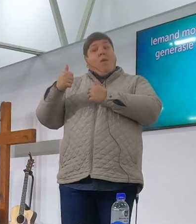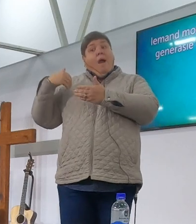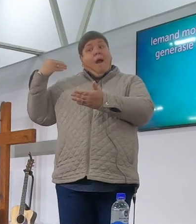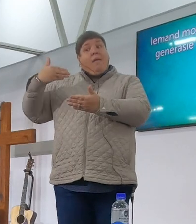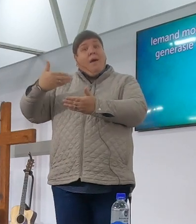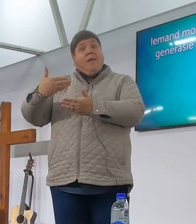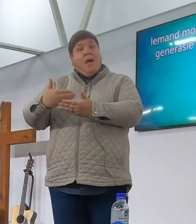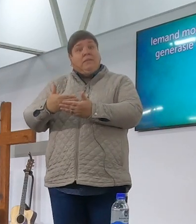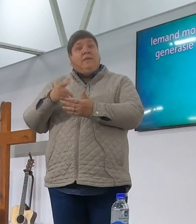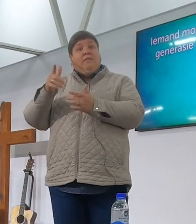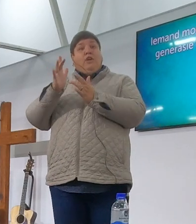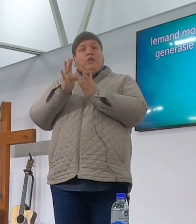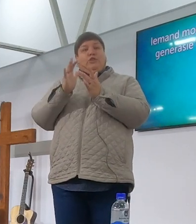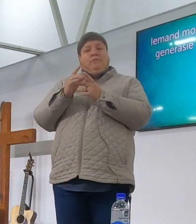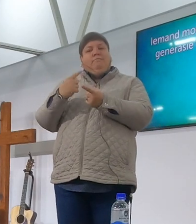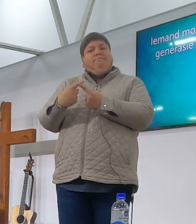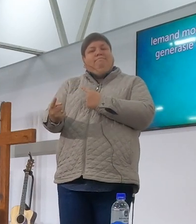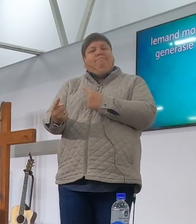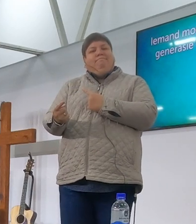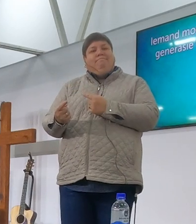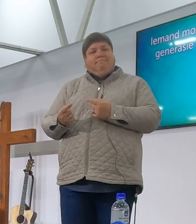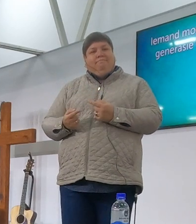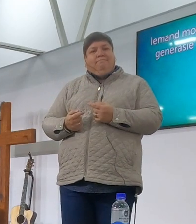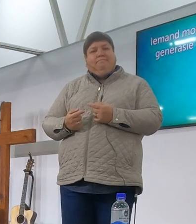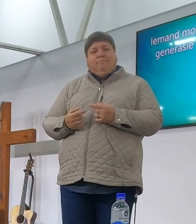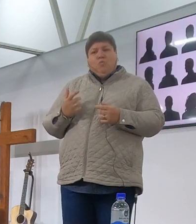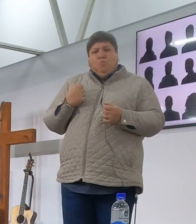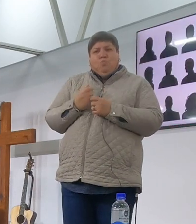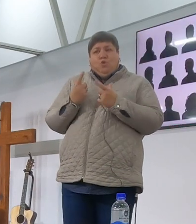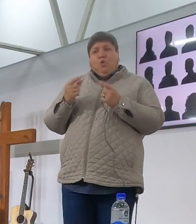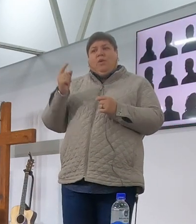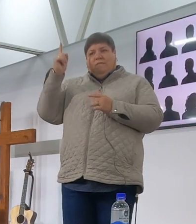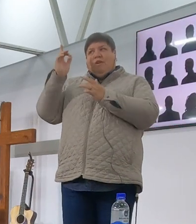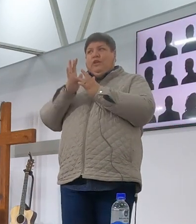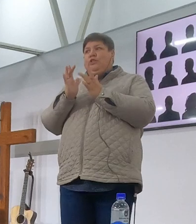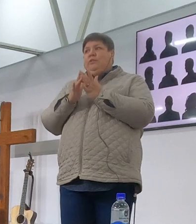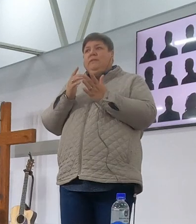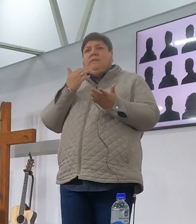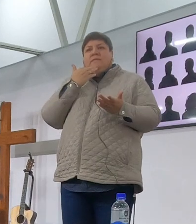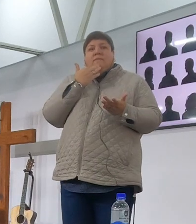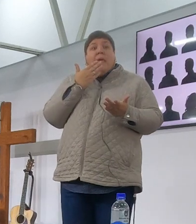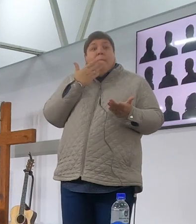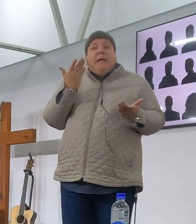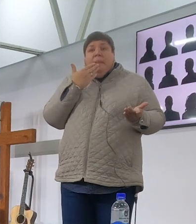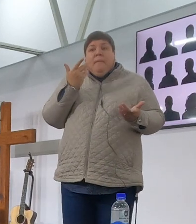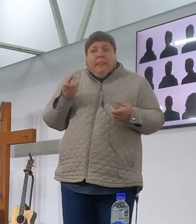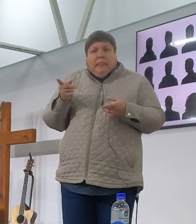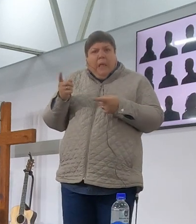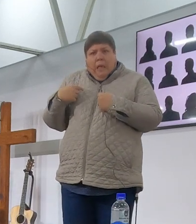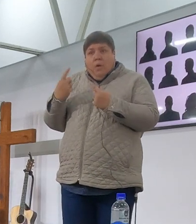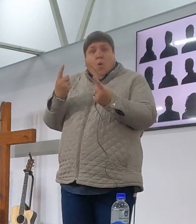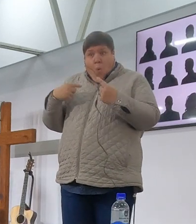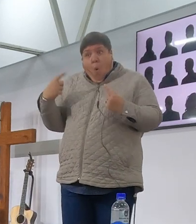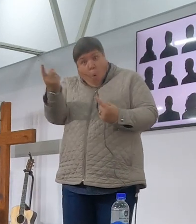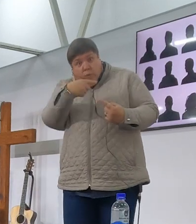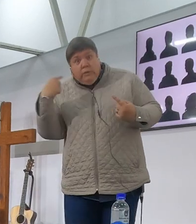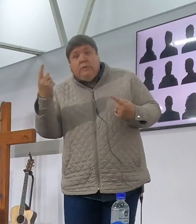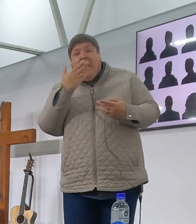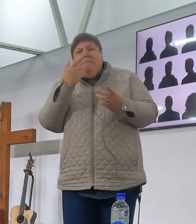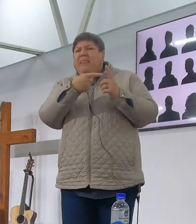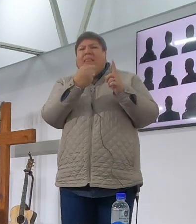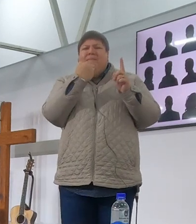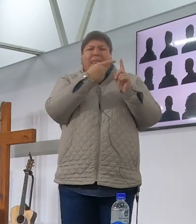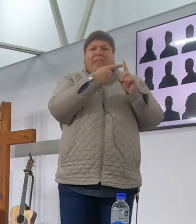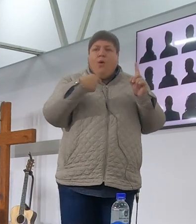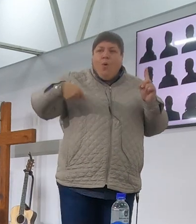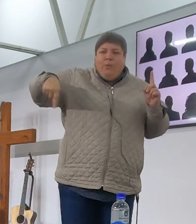vir Jesus te wen. Stem julle saam? Stem julle saam? Iemand moet dit doen. Iemand moet dit doen en daardie iemand is ek en jy. Dis ek en jy